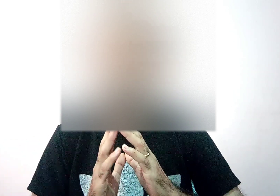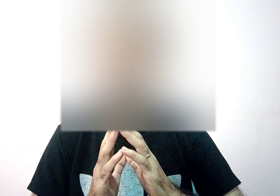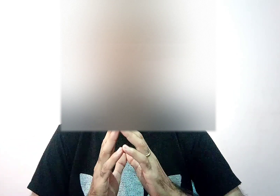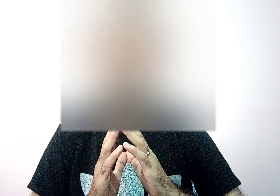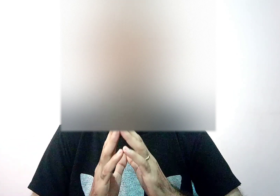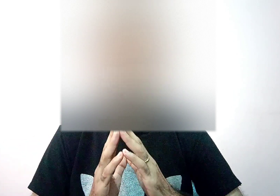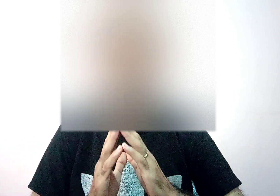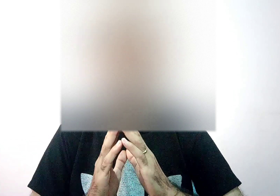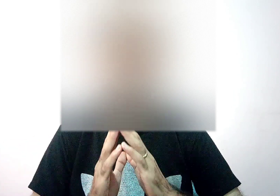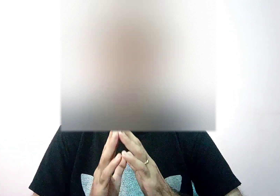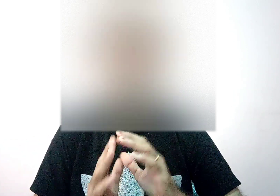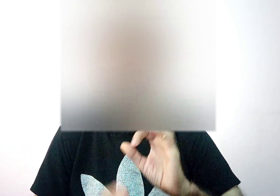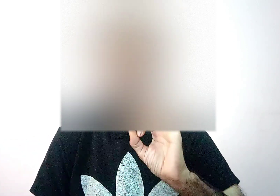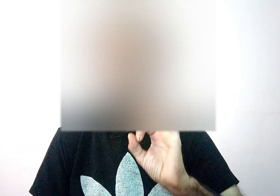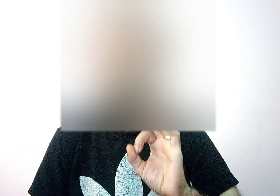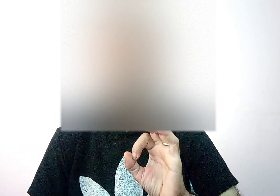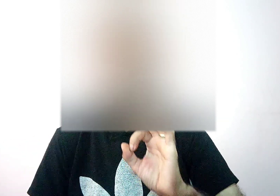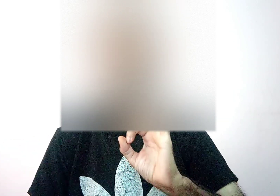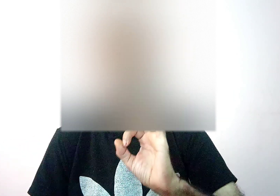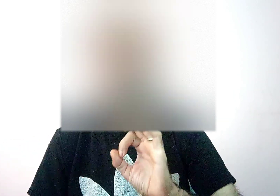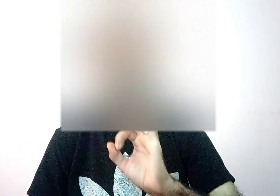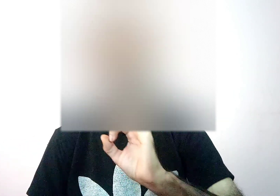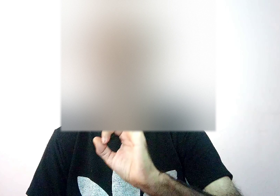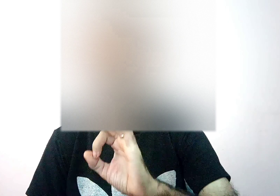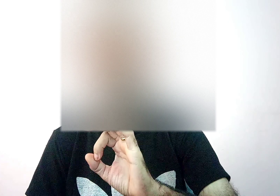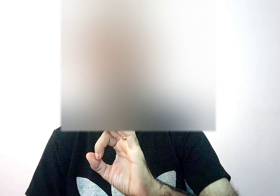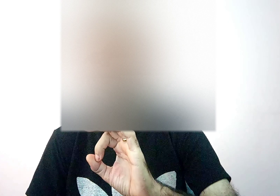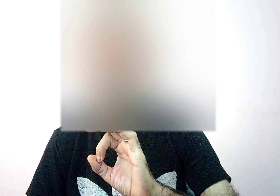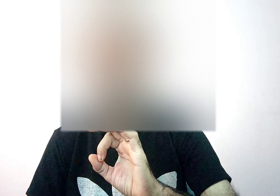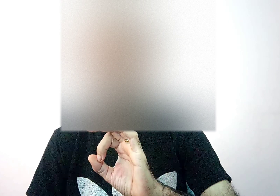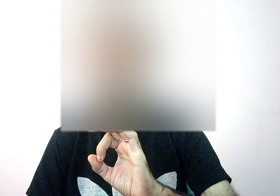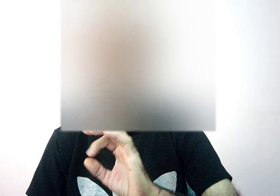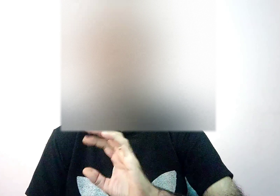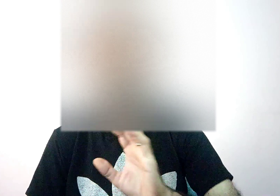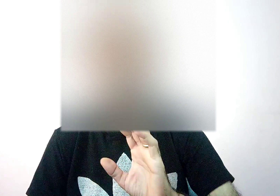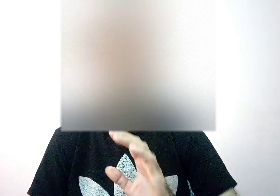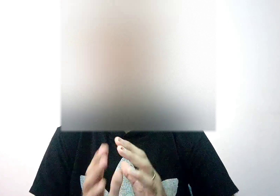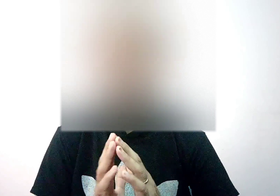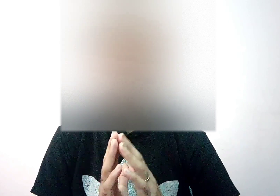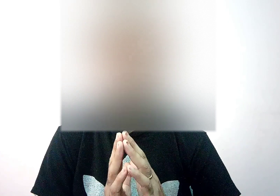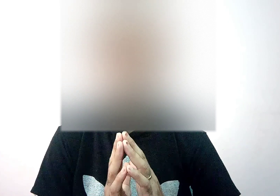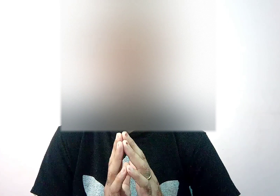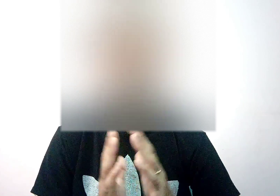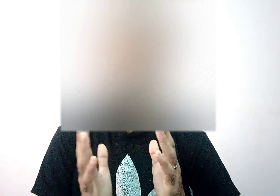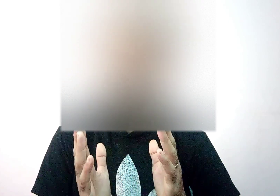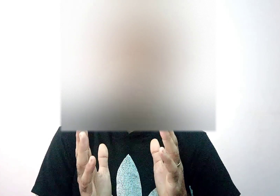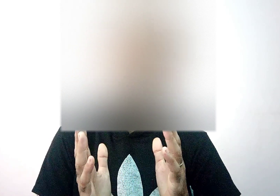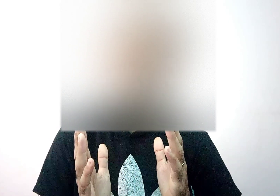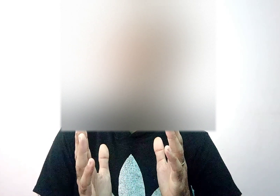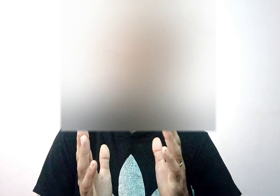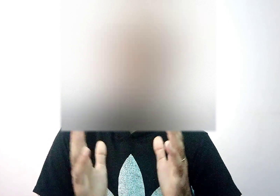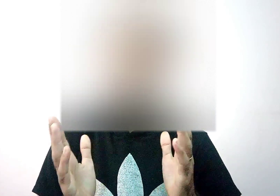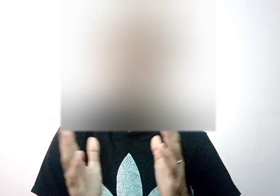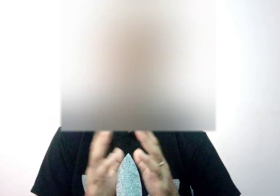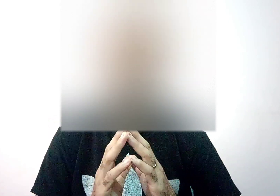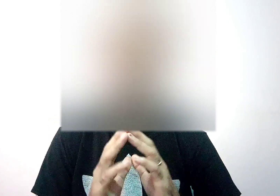ان حاليا الجيش بيترقب هروب ابي احمد. طبعا انا الموضوع ده ما صدقتهوش، لان مفيش ملامح او مفيش